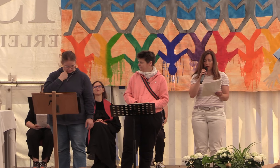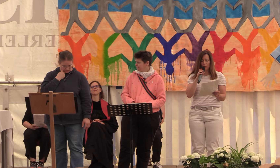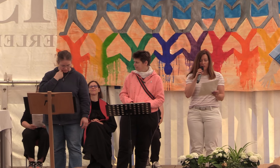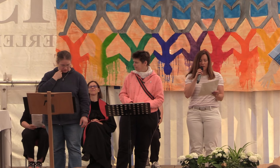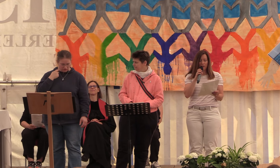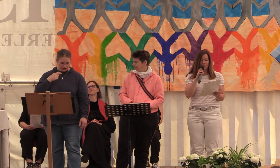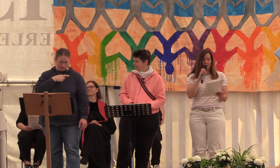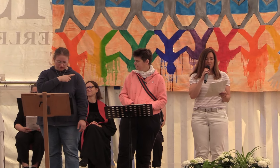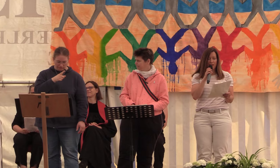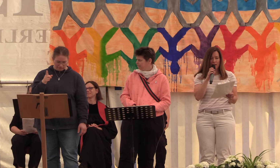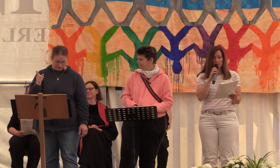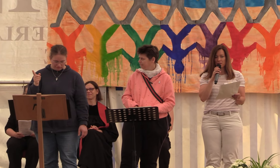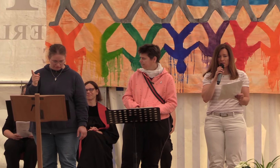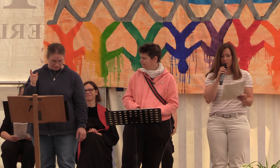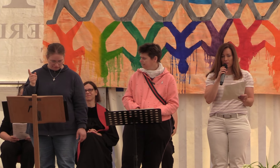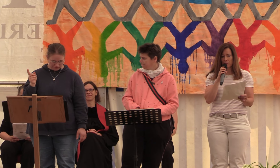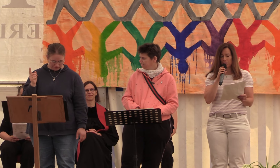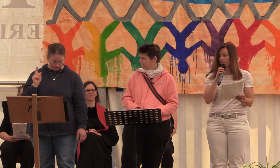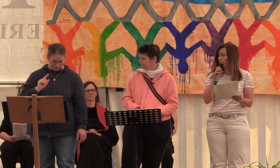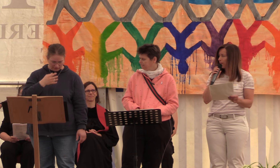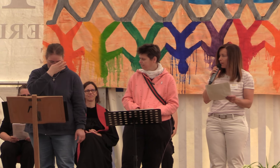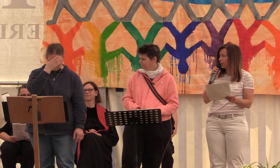und Nöte ans Herz.